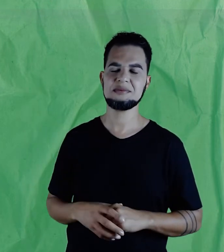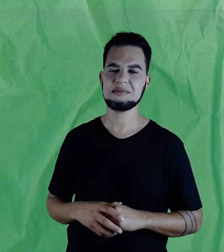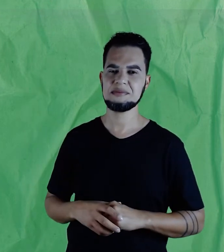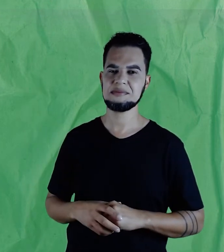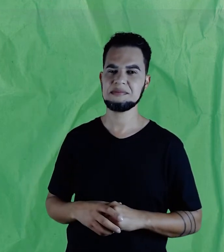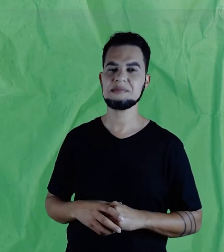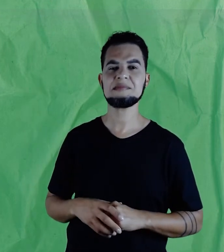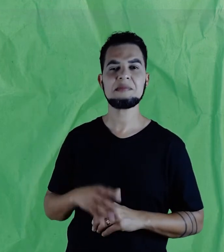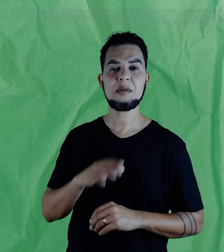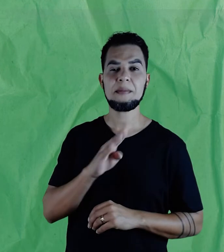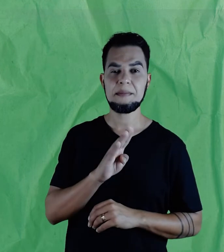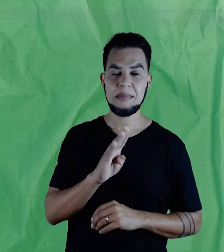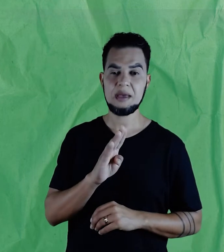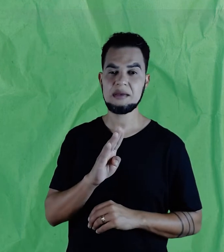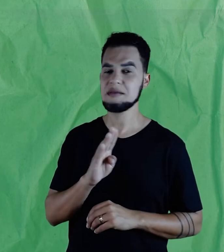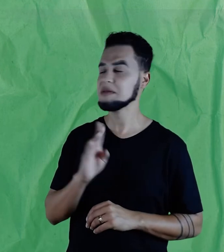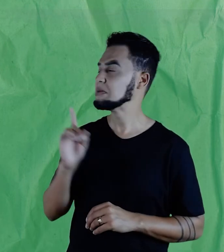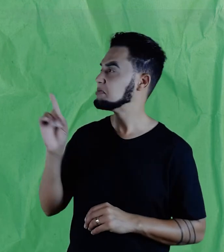um background color